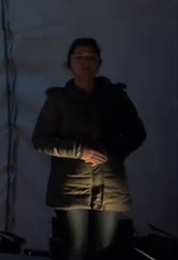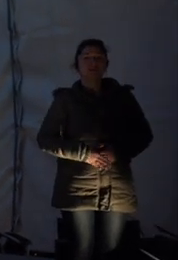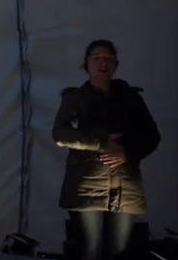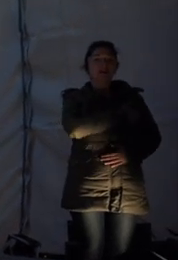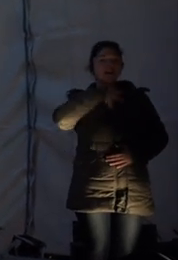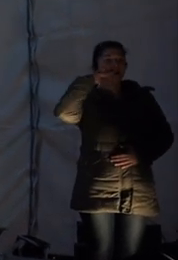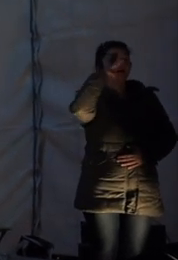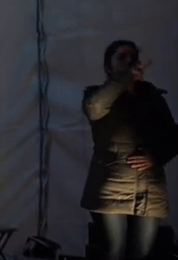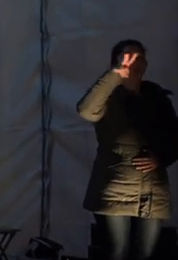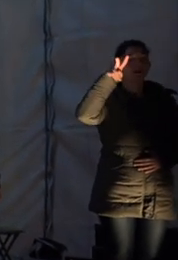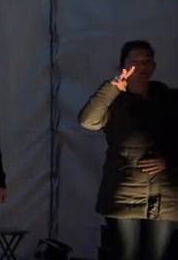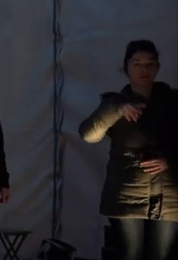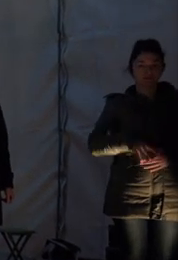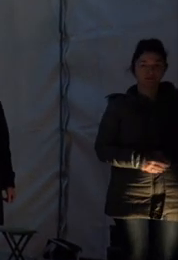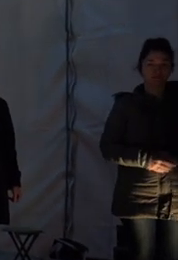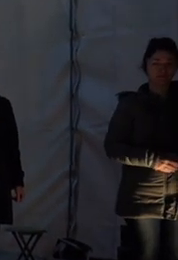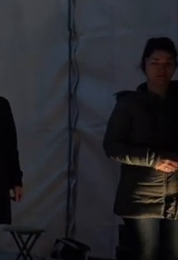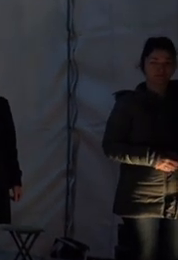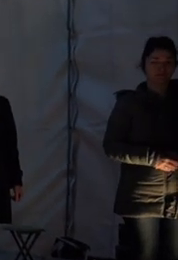Queremos ver.